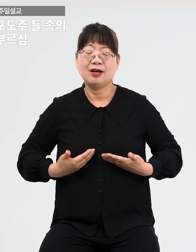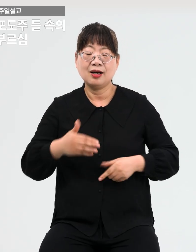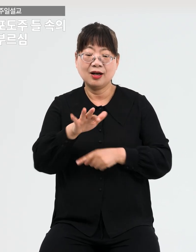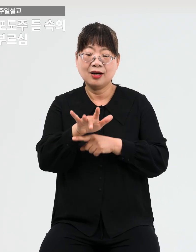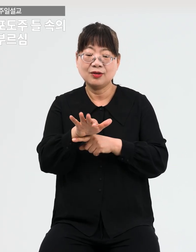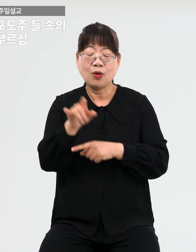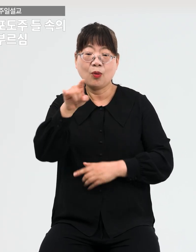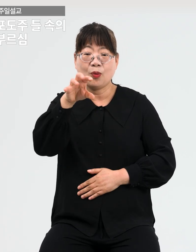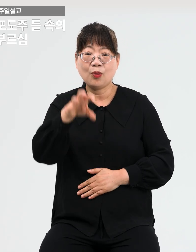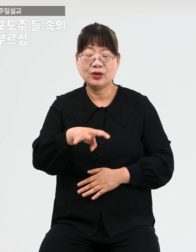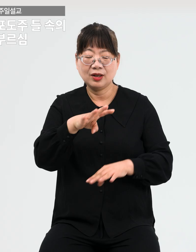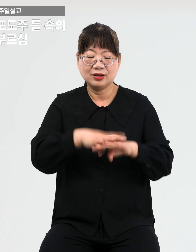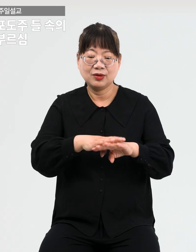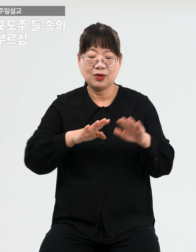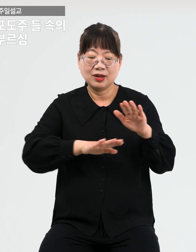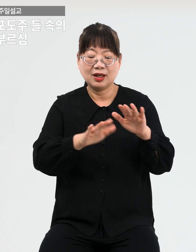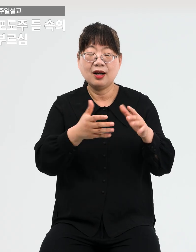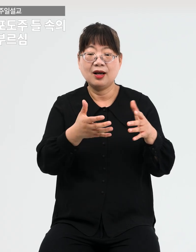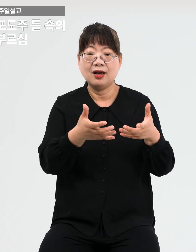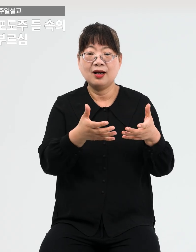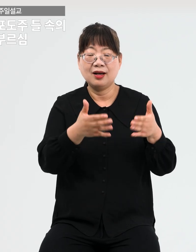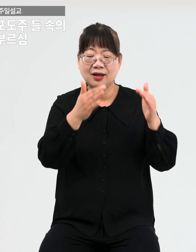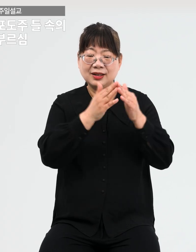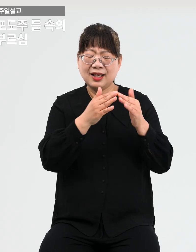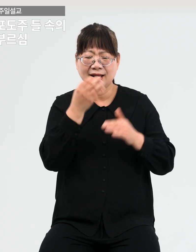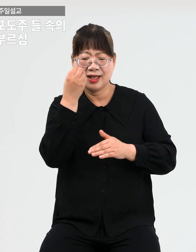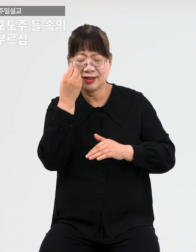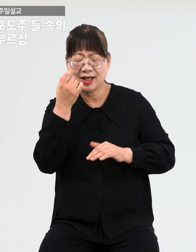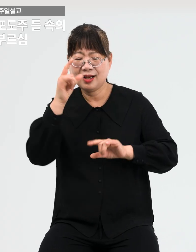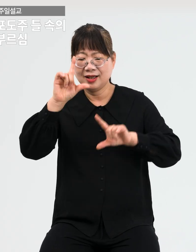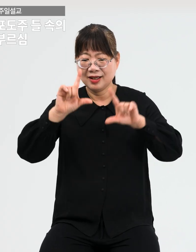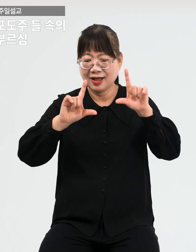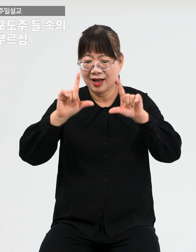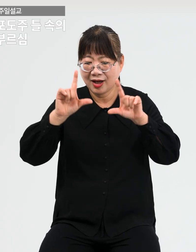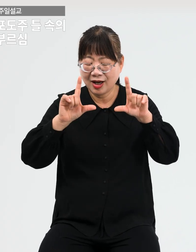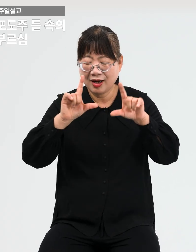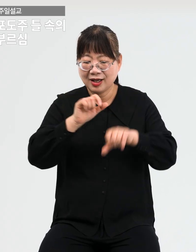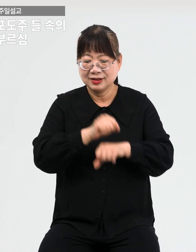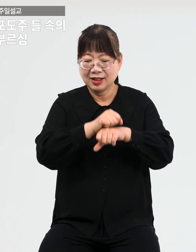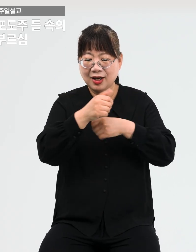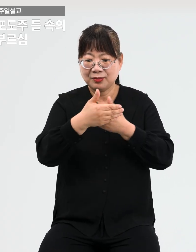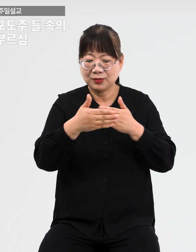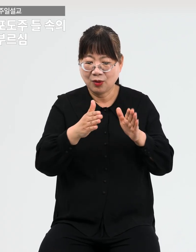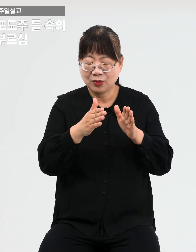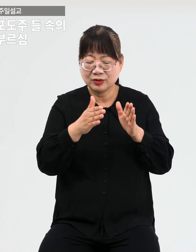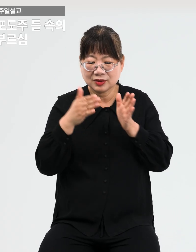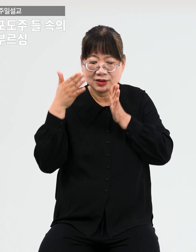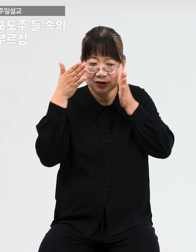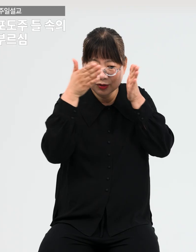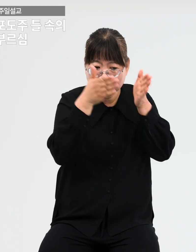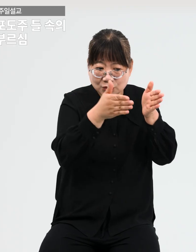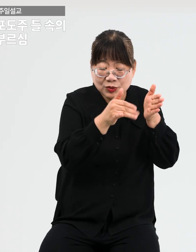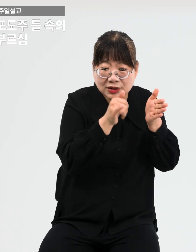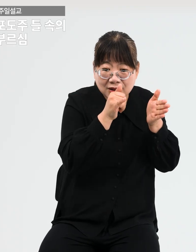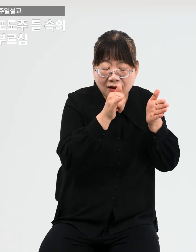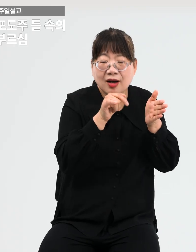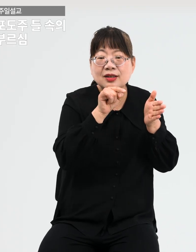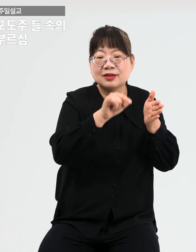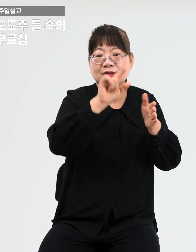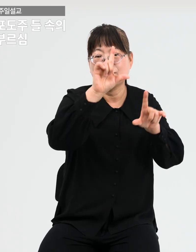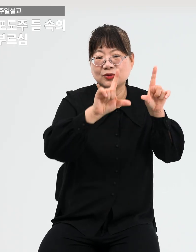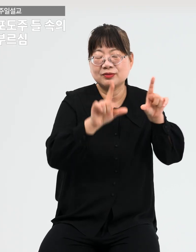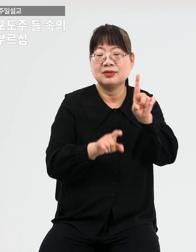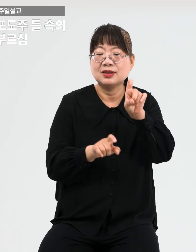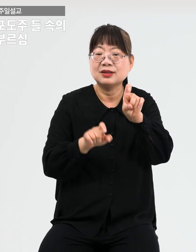어느 농가의 이상한 장면 한 창고에 렌즈를 갖다 댑니다. 그게 오늘